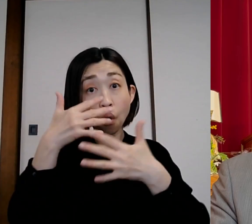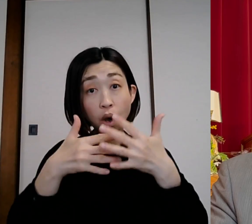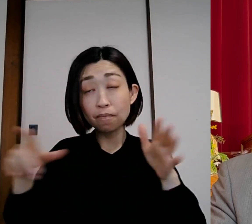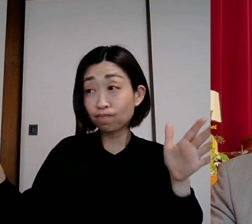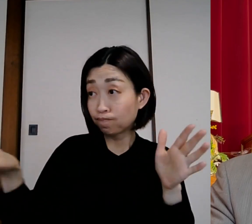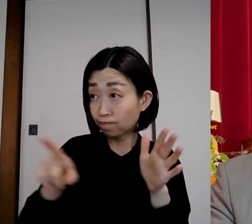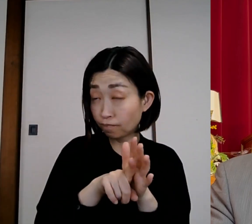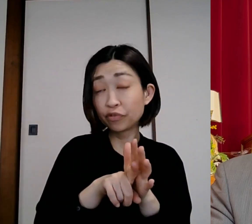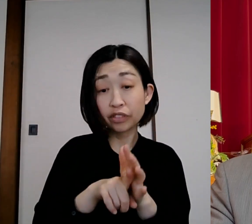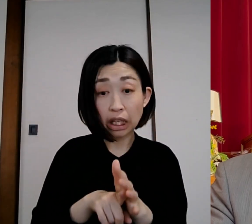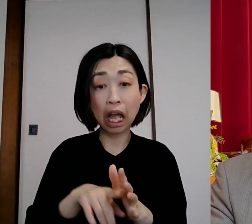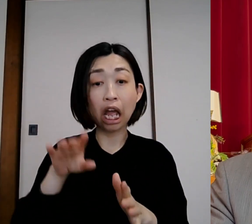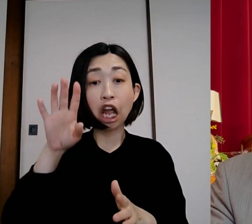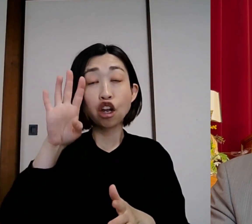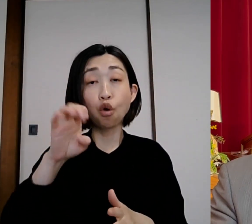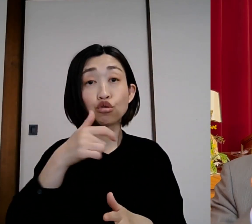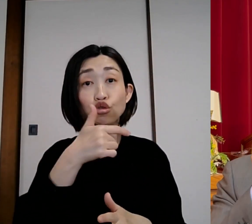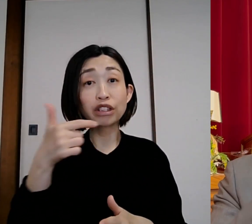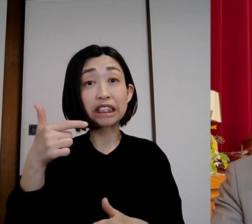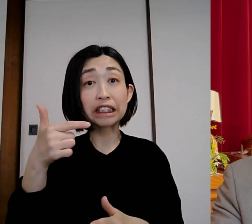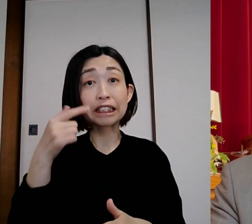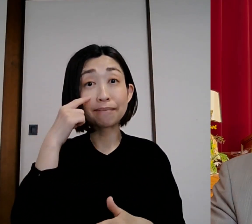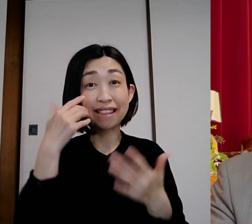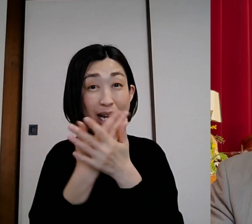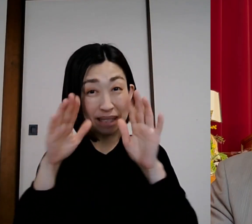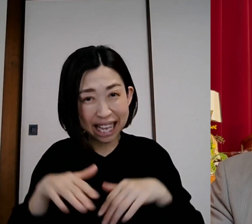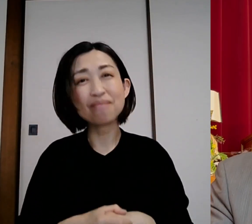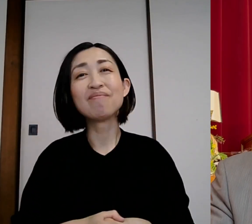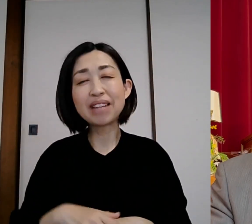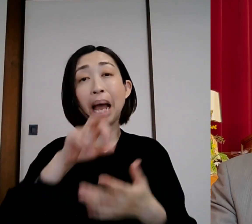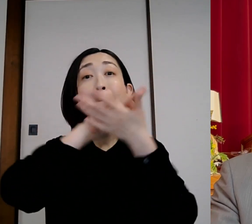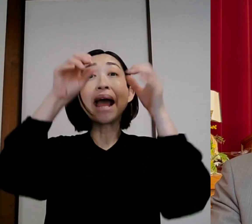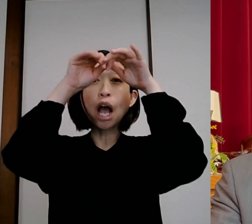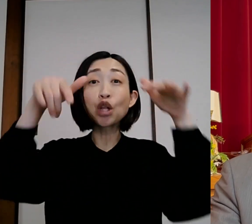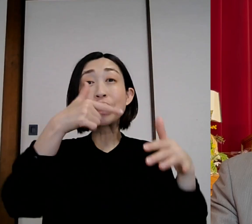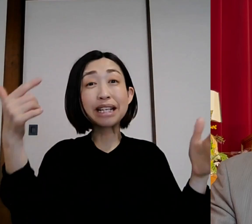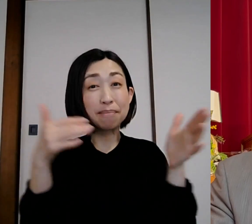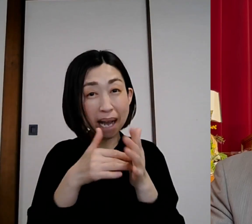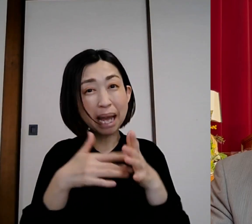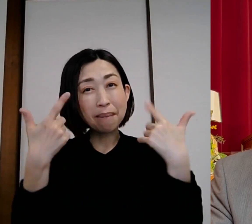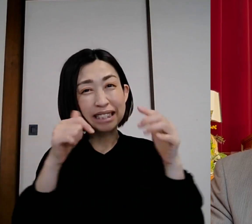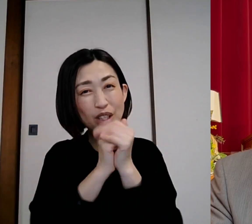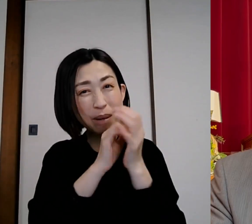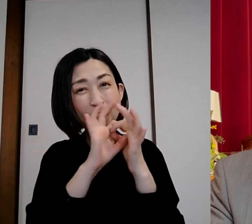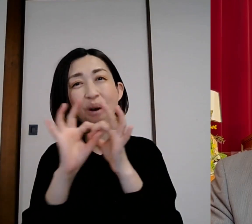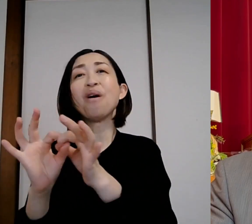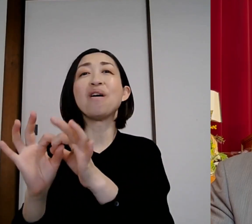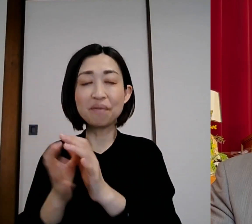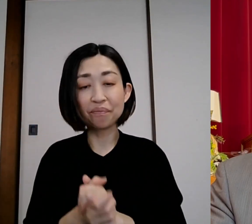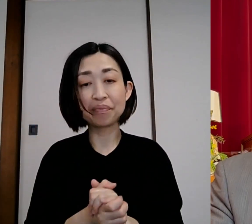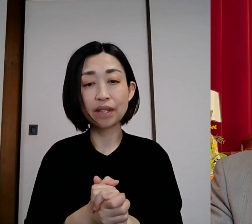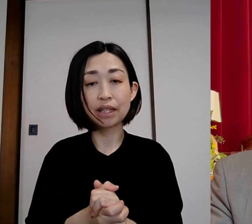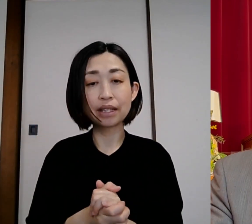月24日のペンテコステ礼拝まで毎日祈り続けてまいりましょう。このどこきとはですね、朝の9時から15